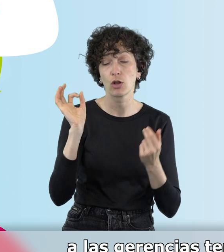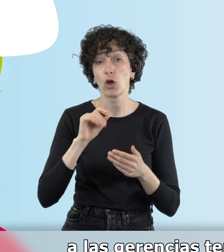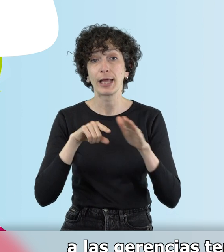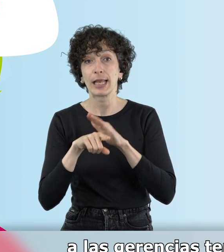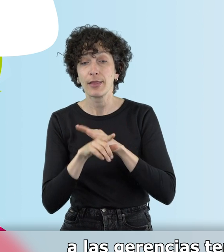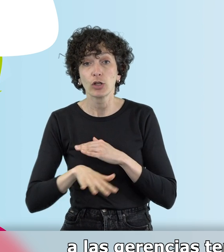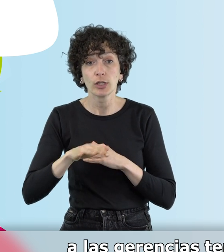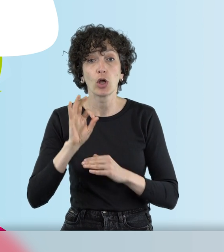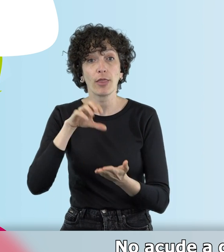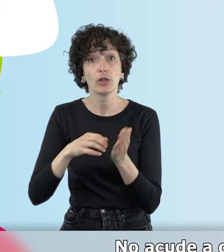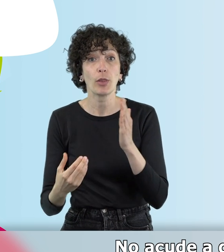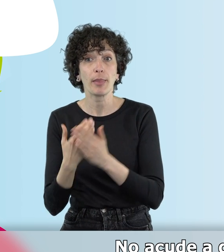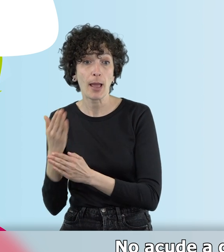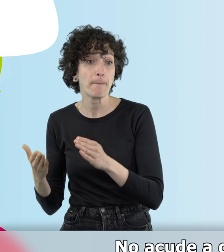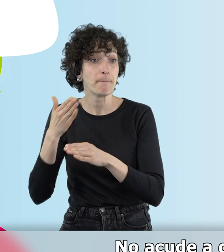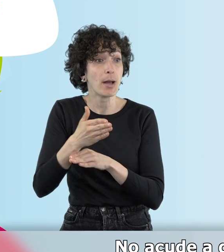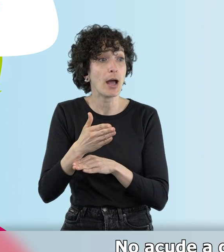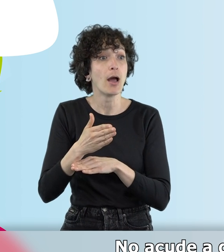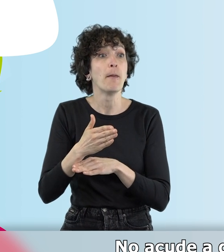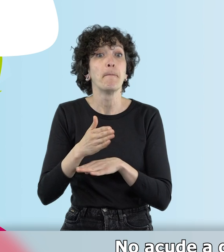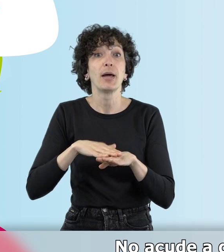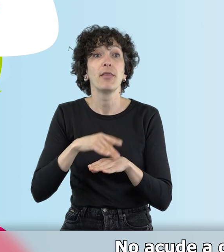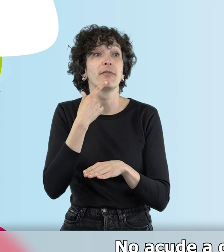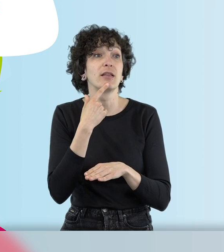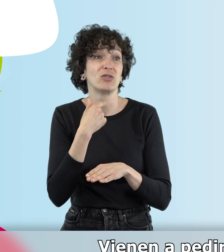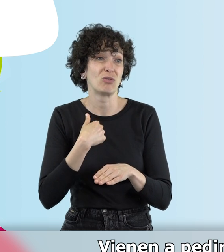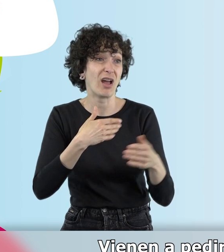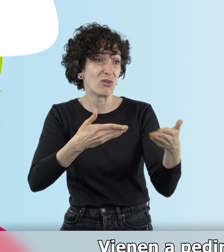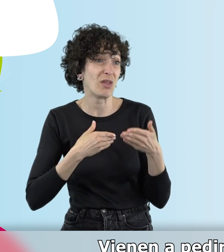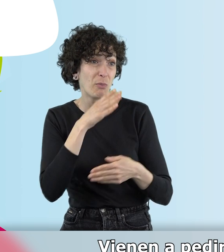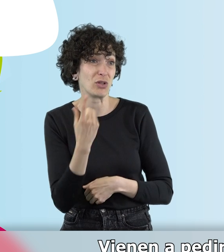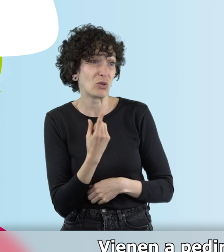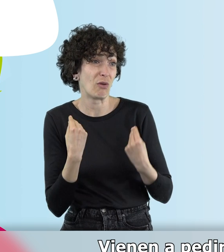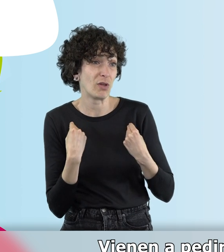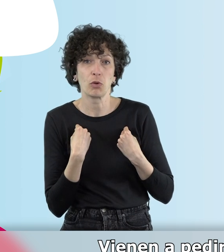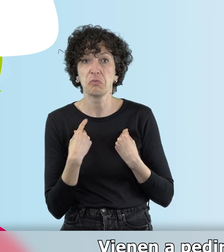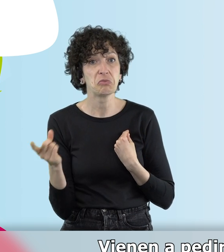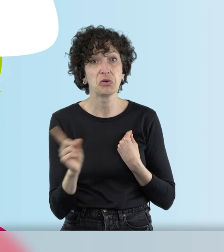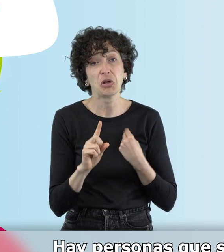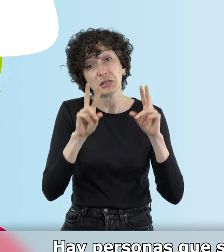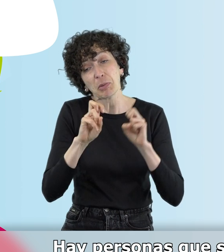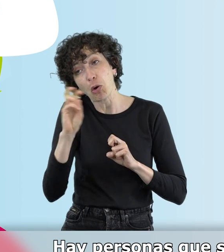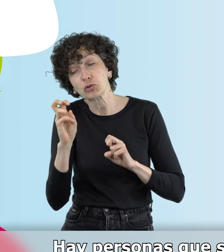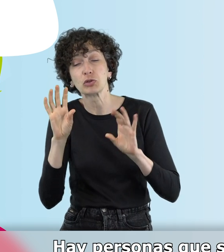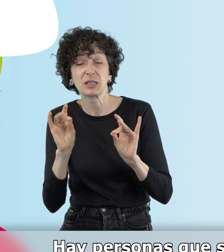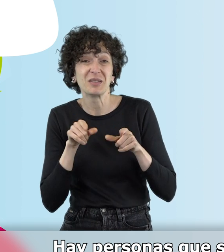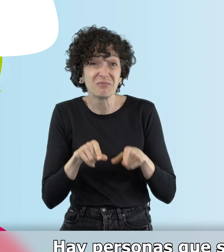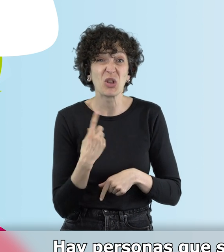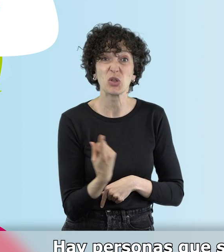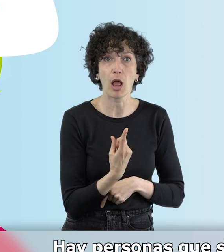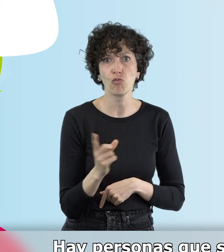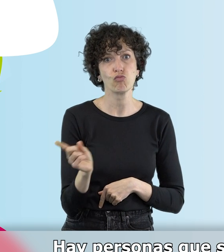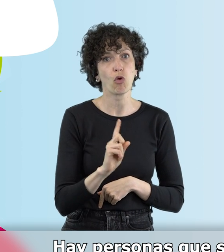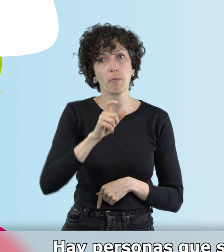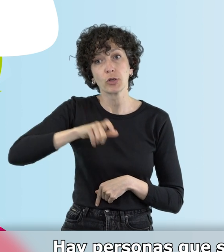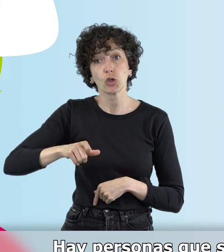gerencias territoriales, a los centros de día, no acude a decir necesito ayuda porque vivo solo. Vienen a pedir ayuda por otras cuestiones. Pero hay personas que